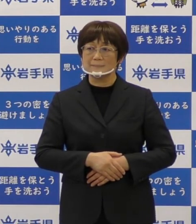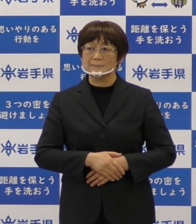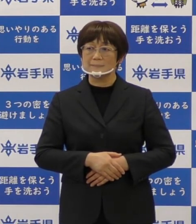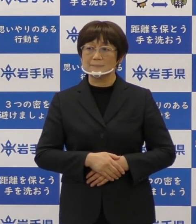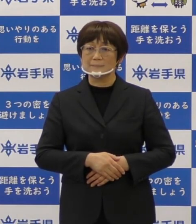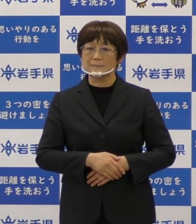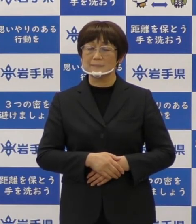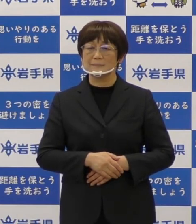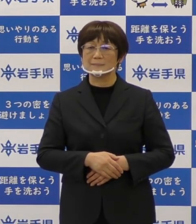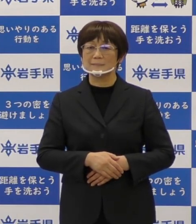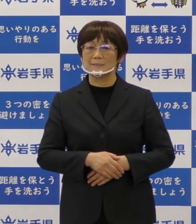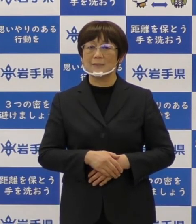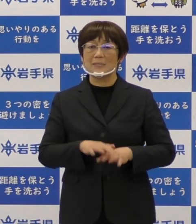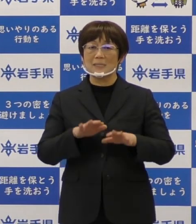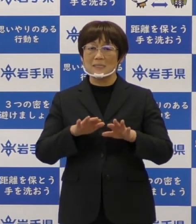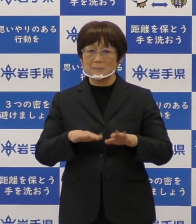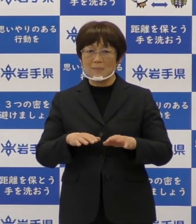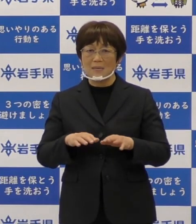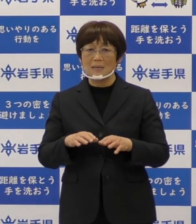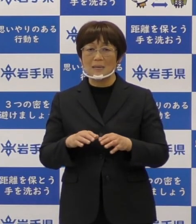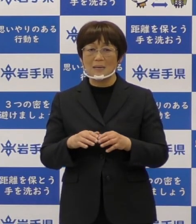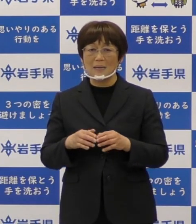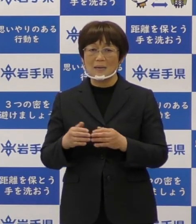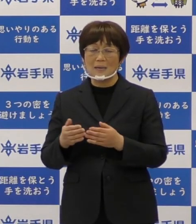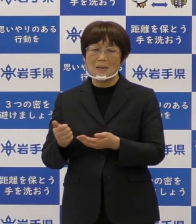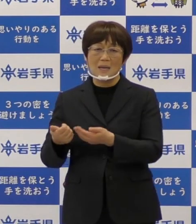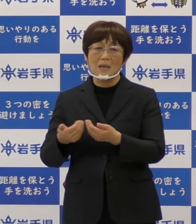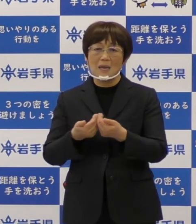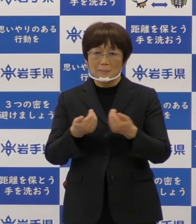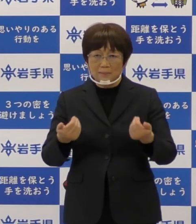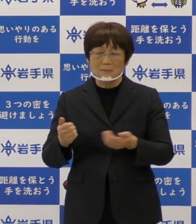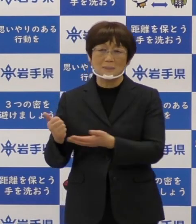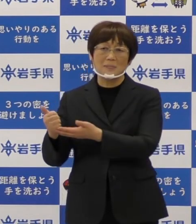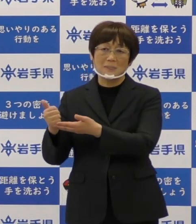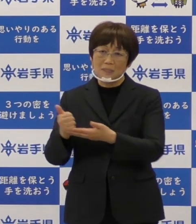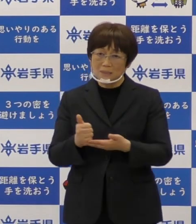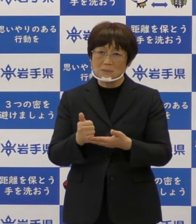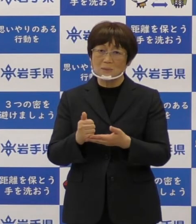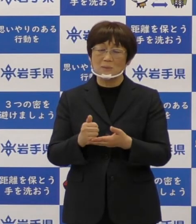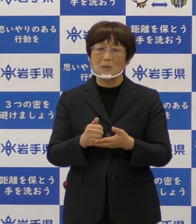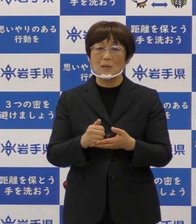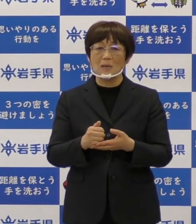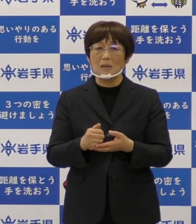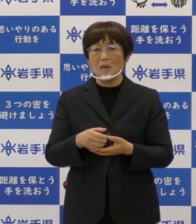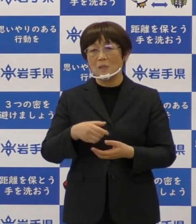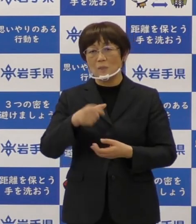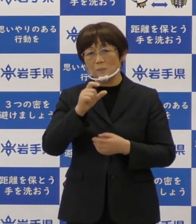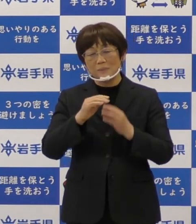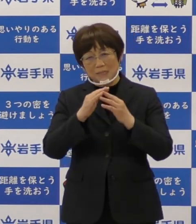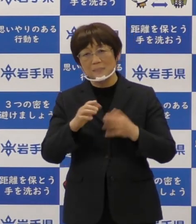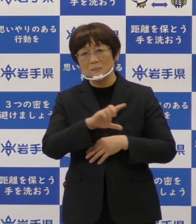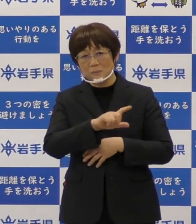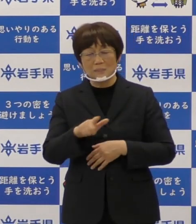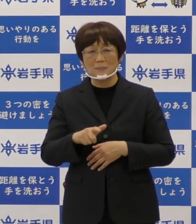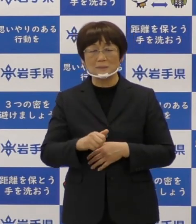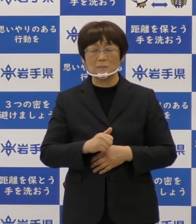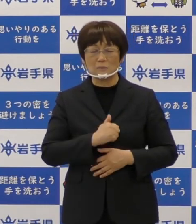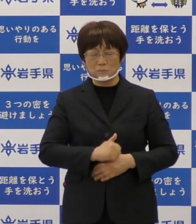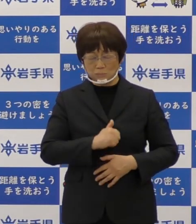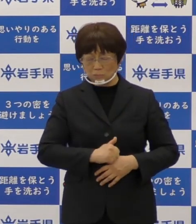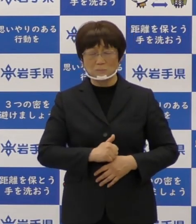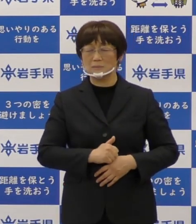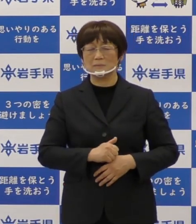今岩手県は炭素牛体生活コンパ等々、一律に自粛を求めているわけではないと言いました。